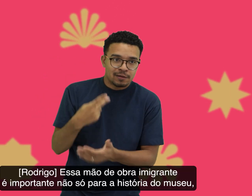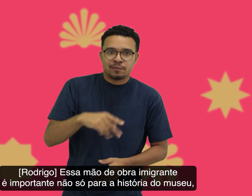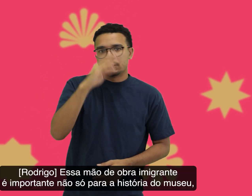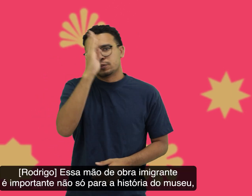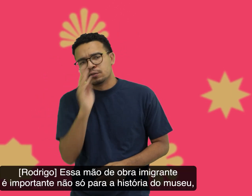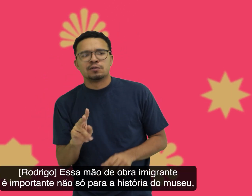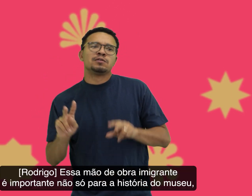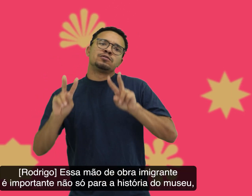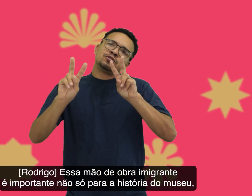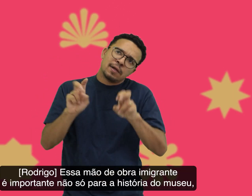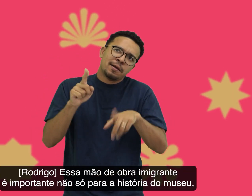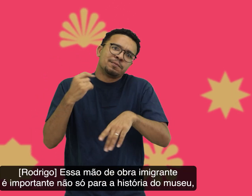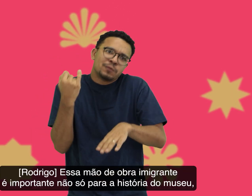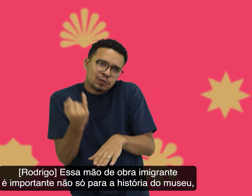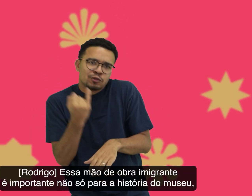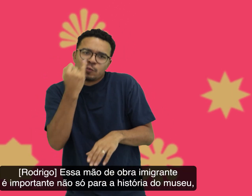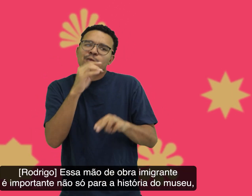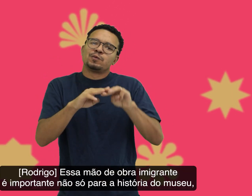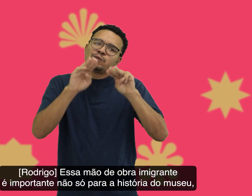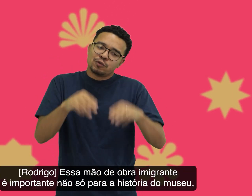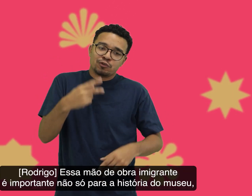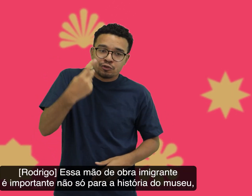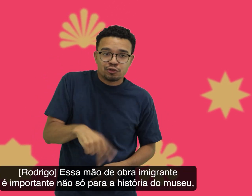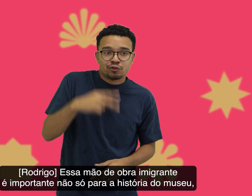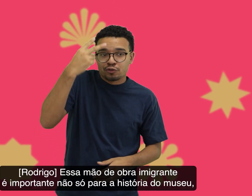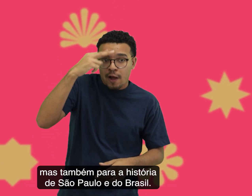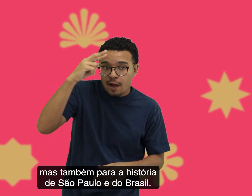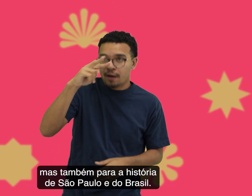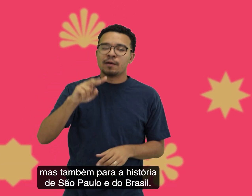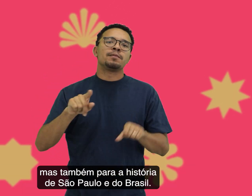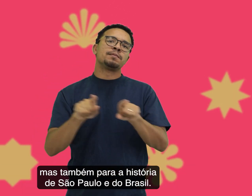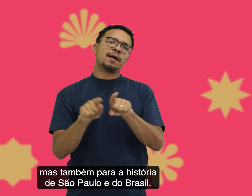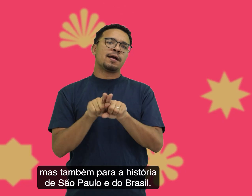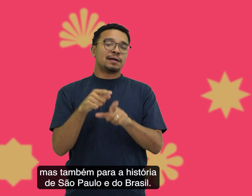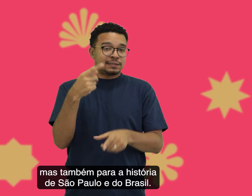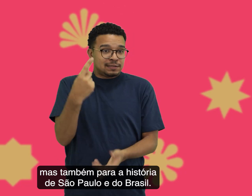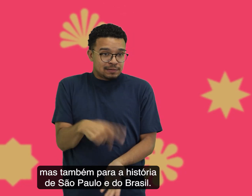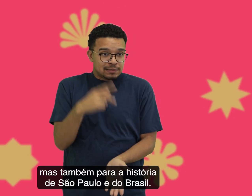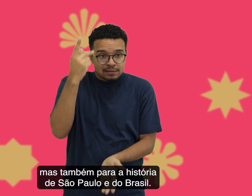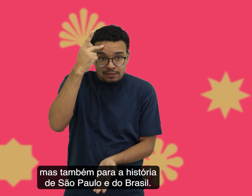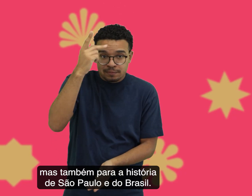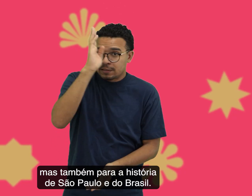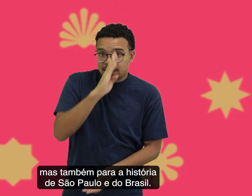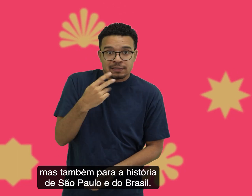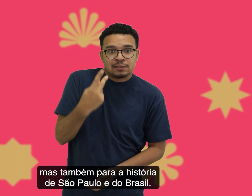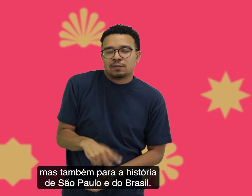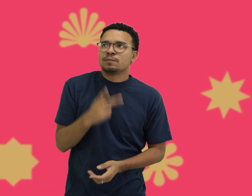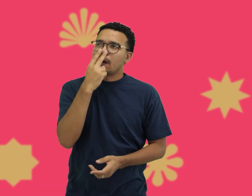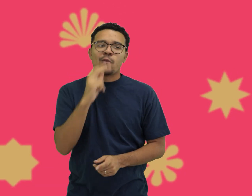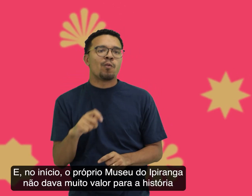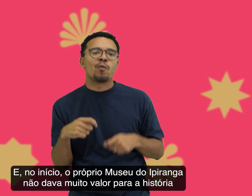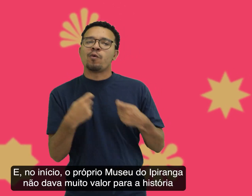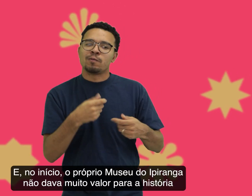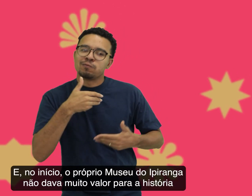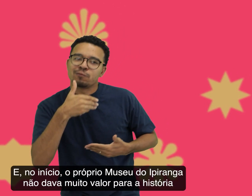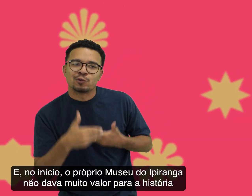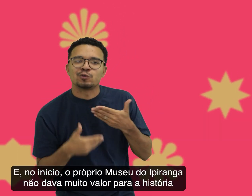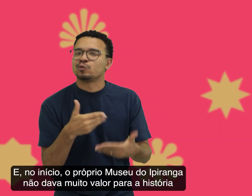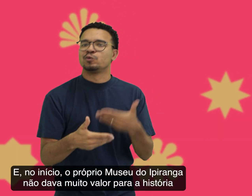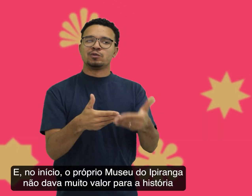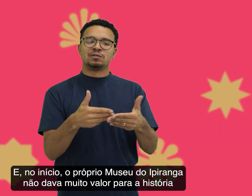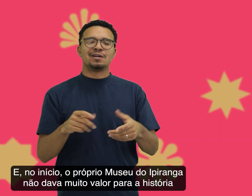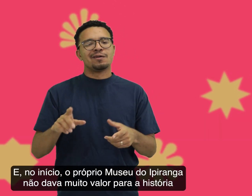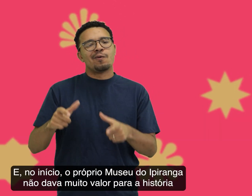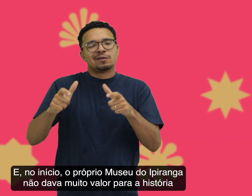tijolo. Essa mão de obra imigrante é importante não só para a história do museu, mas também para a história de São Paulo e do Brasil. E